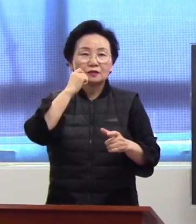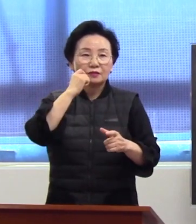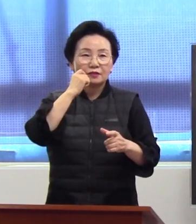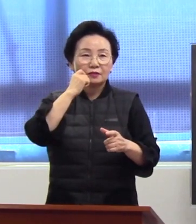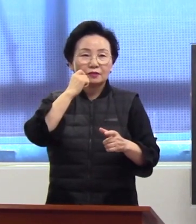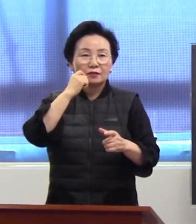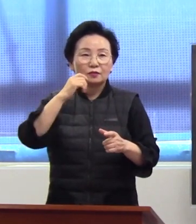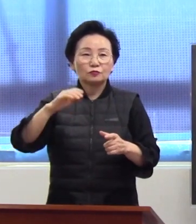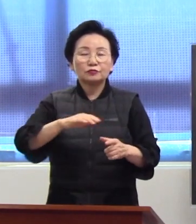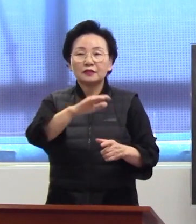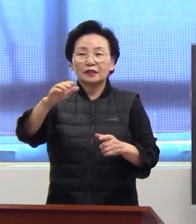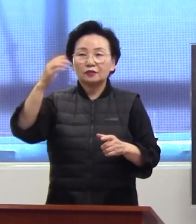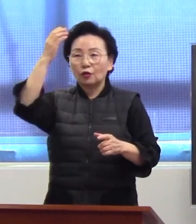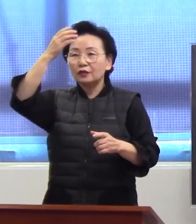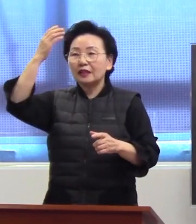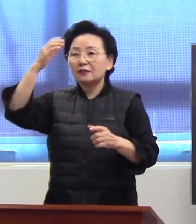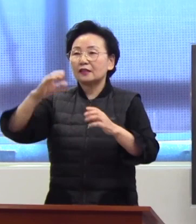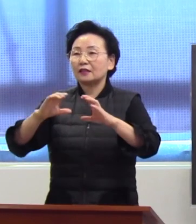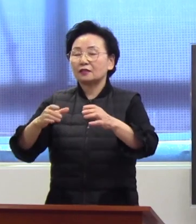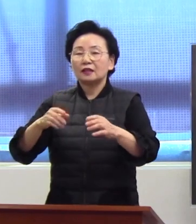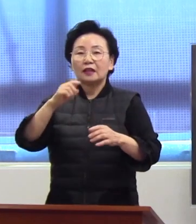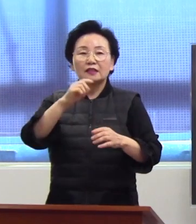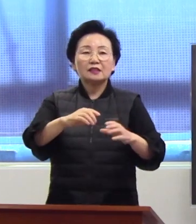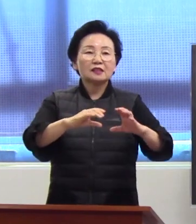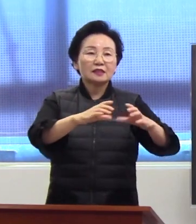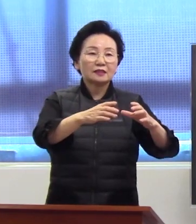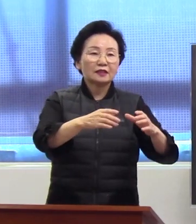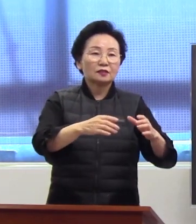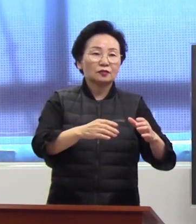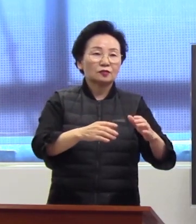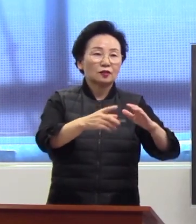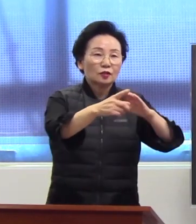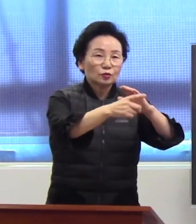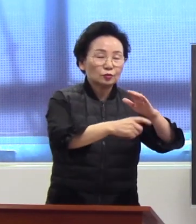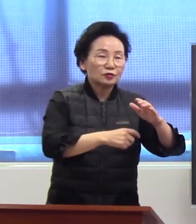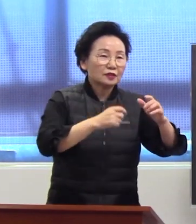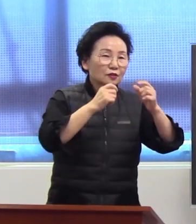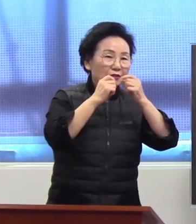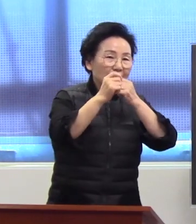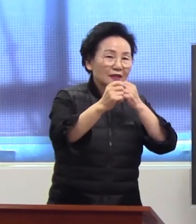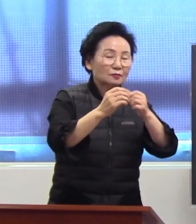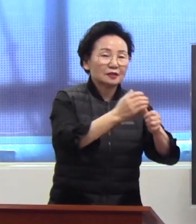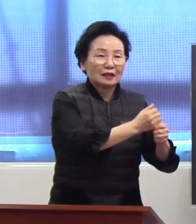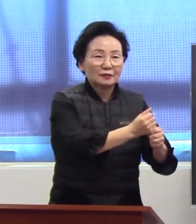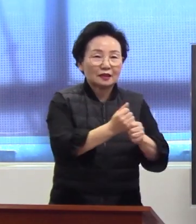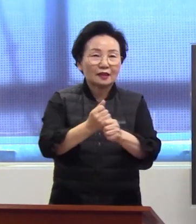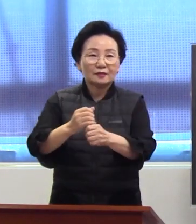거예요. 우리의 영의 세계는 이 세상에서는 도둑질하고 사기하며 잡아다가